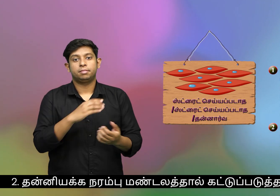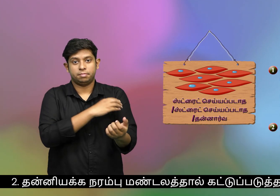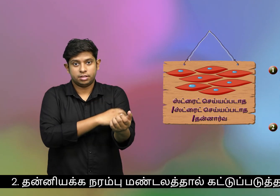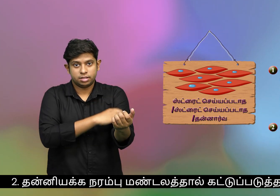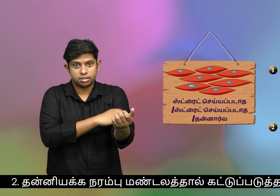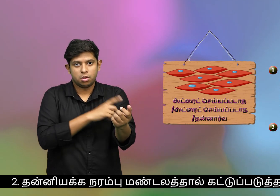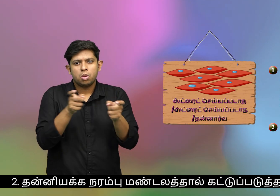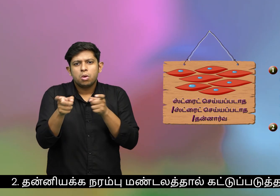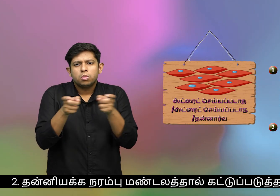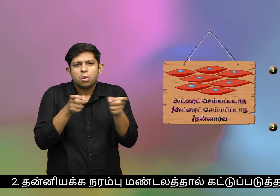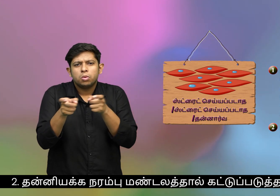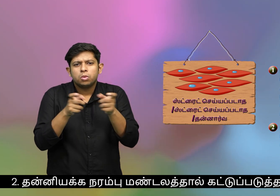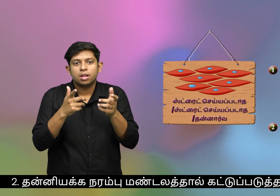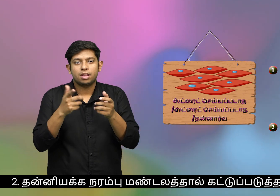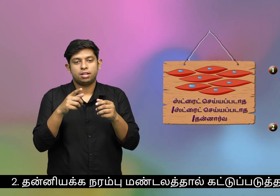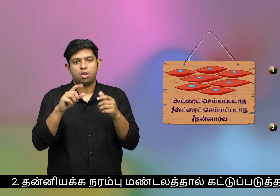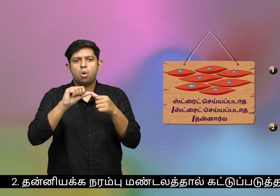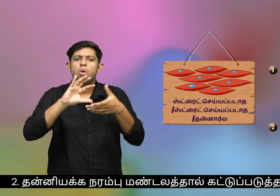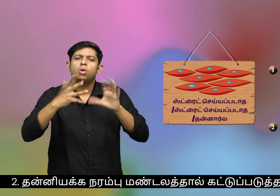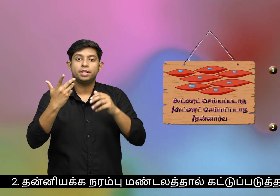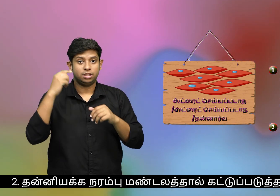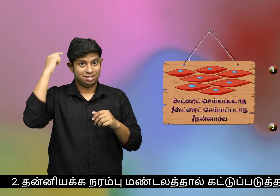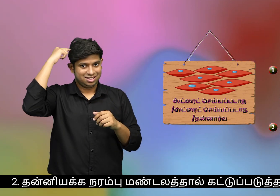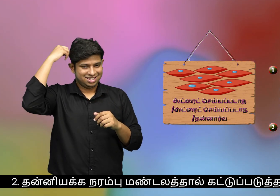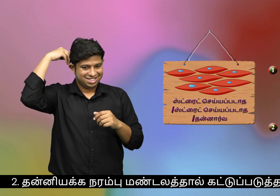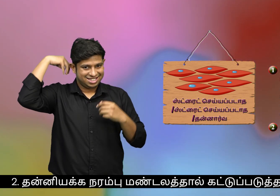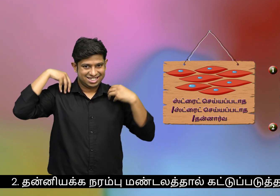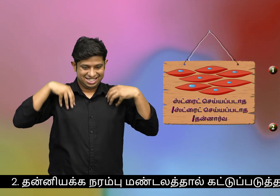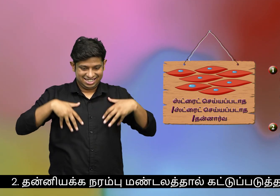தன்னியக்க நரம்பு மண்டலத்தால் கட்டுப்படுத்தப்படும் தசைகள்.